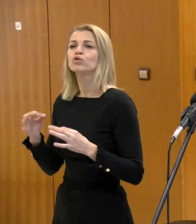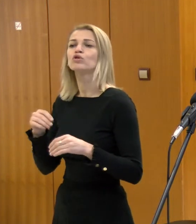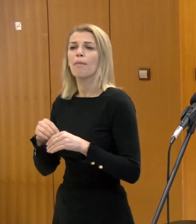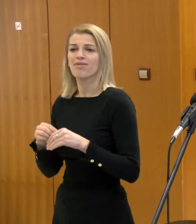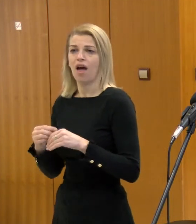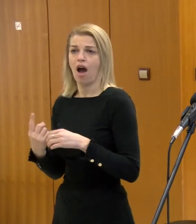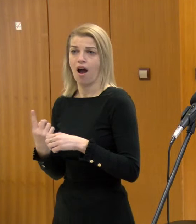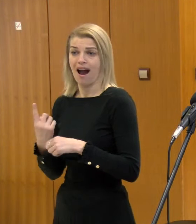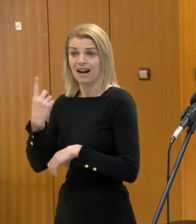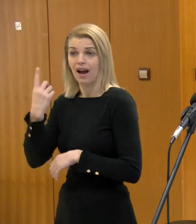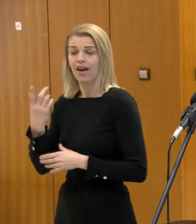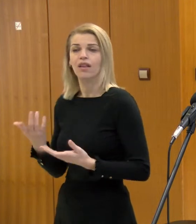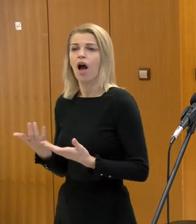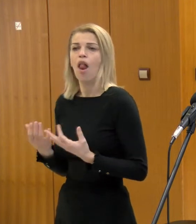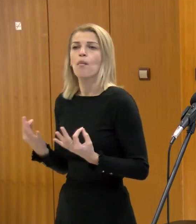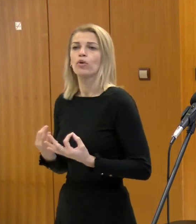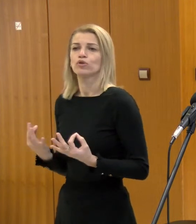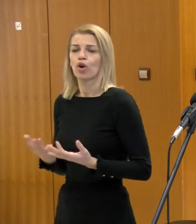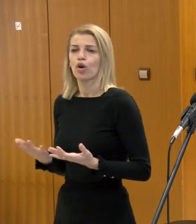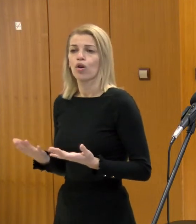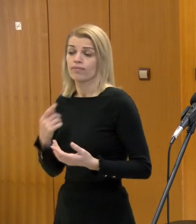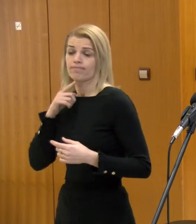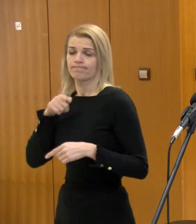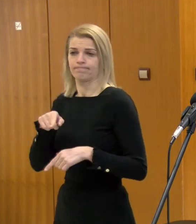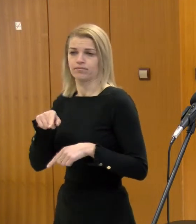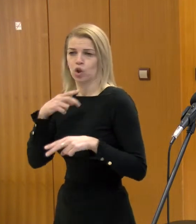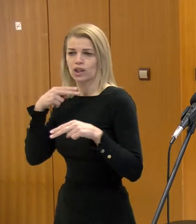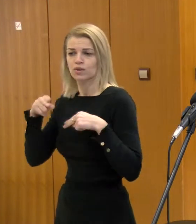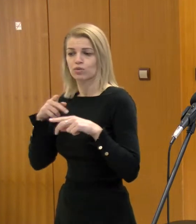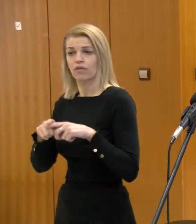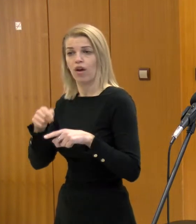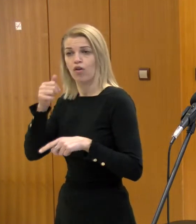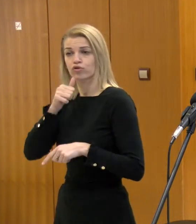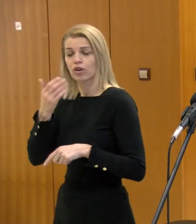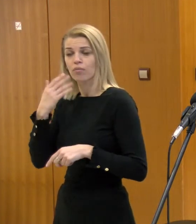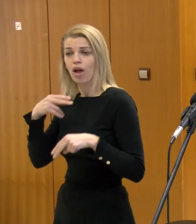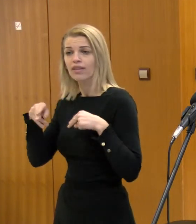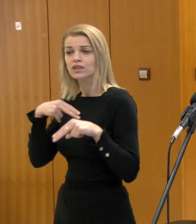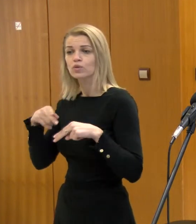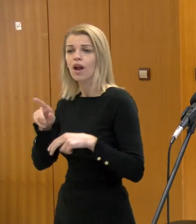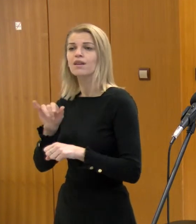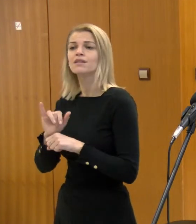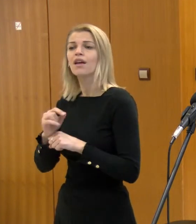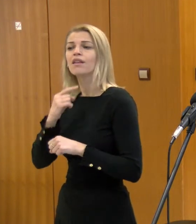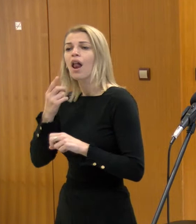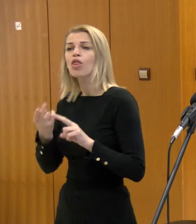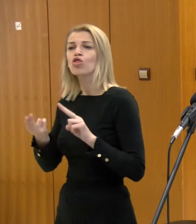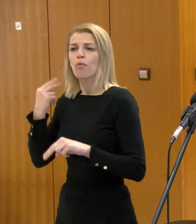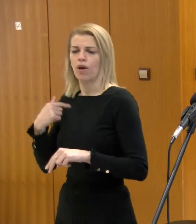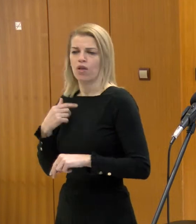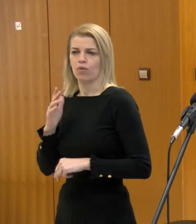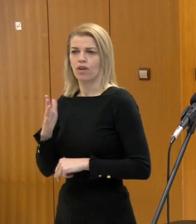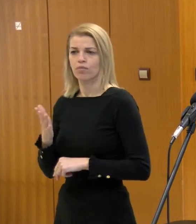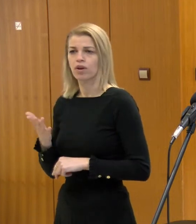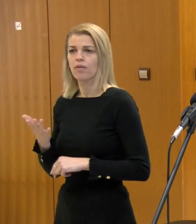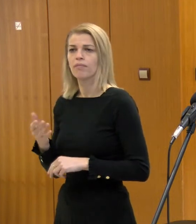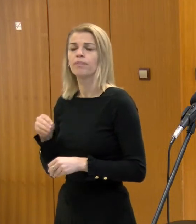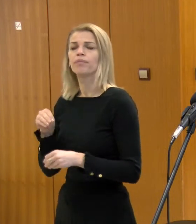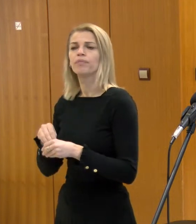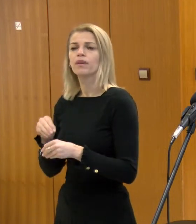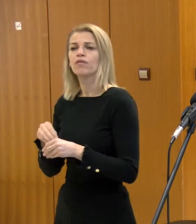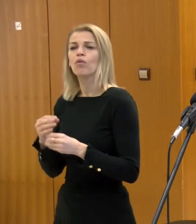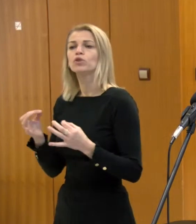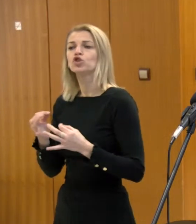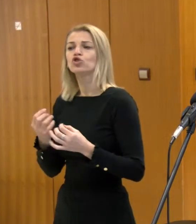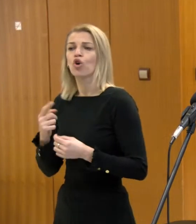Toto je diskusia a prebiehala tá diskusia aj včera a nechcem zatiaľ hovoriť dopredu o tom, že vlastne